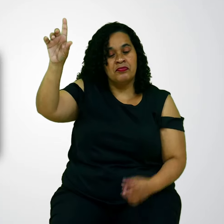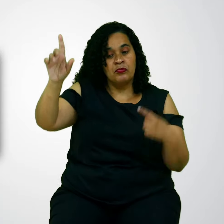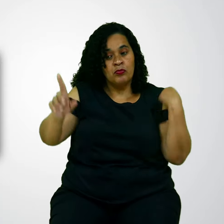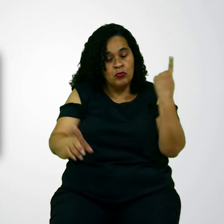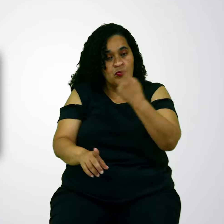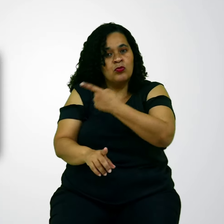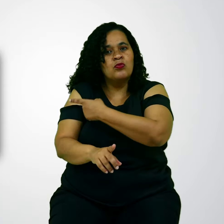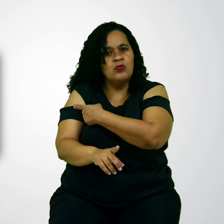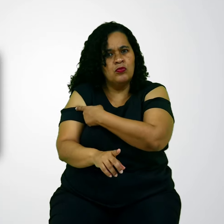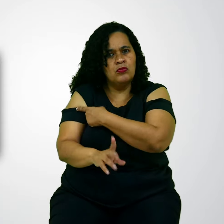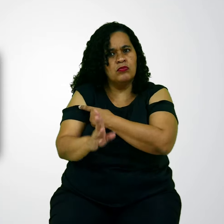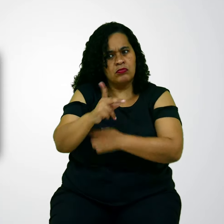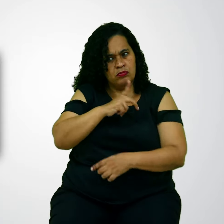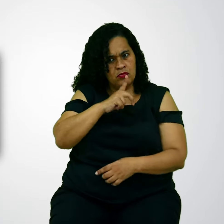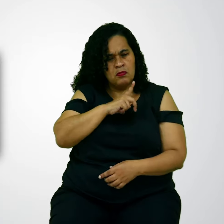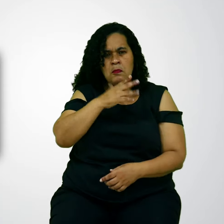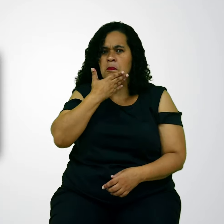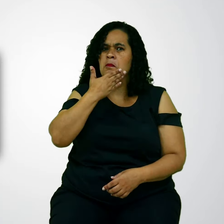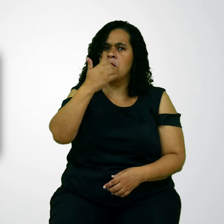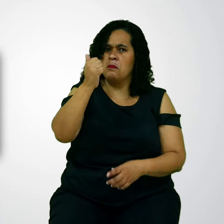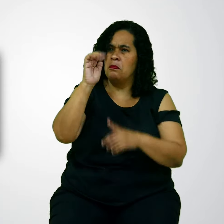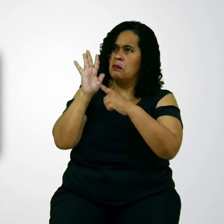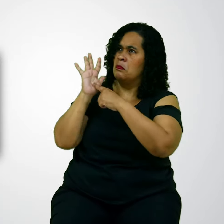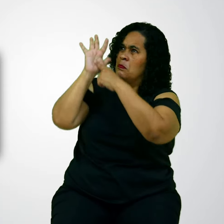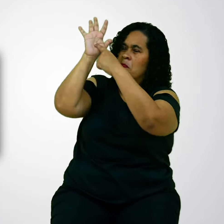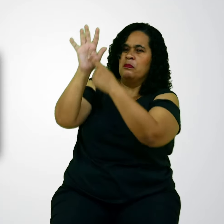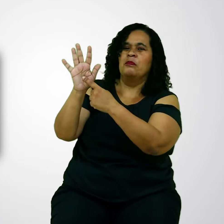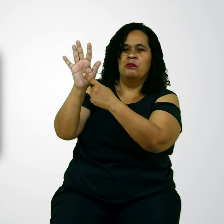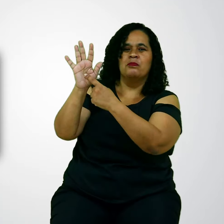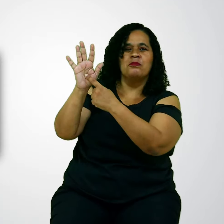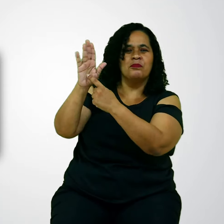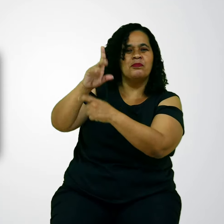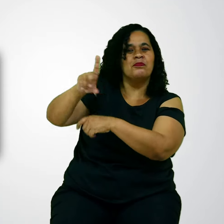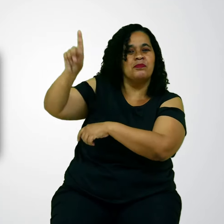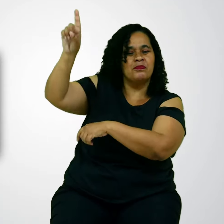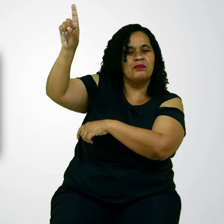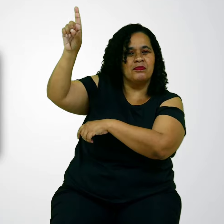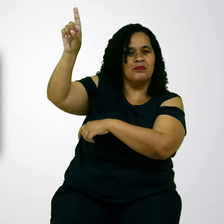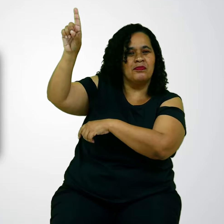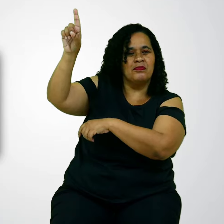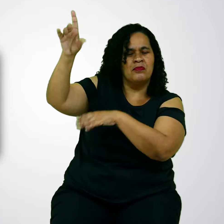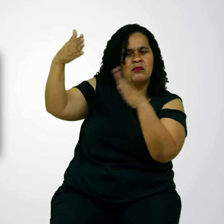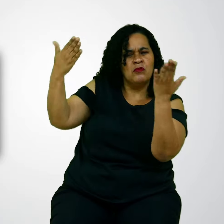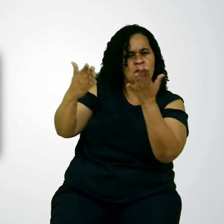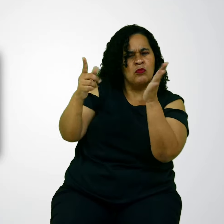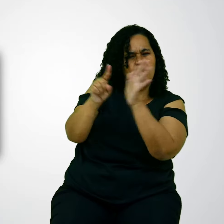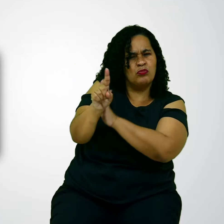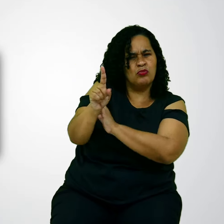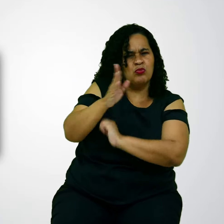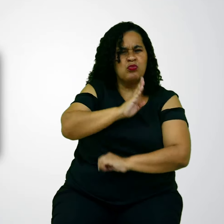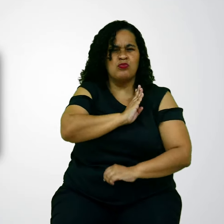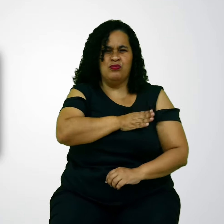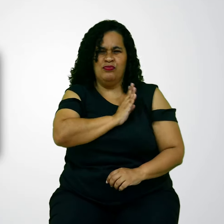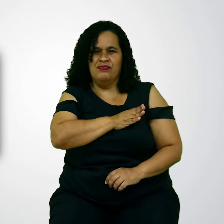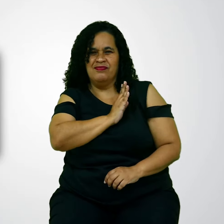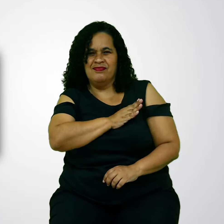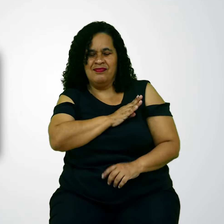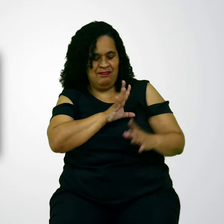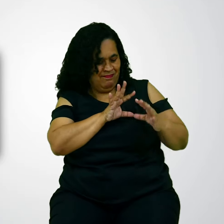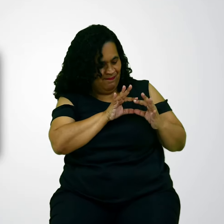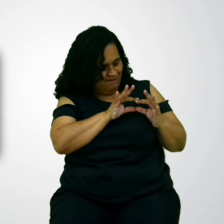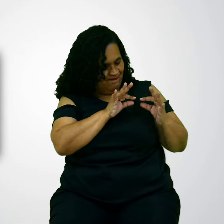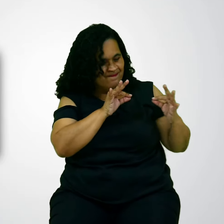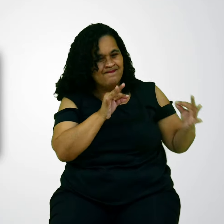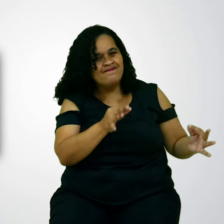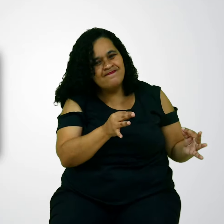hoje. Eles tinham um deles. Só que será que nós temos o coração daqueles irmãos? Porque sem aquele coração, o nosso